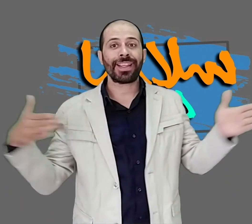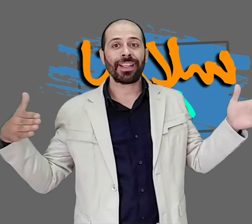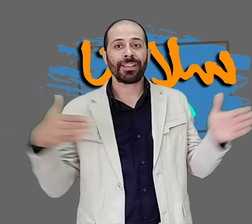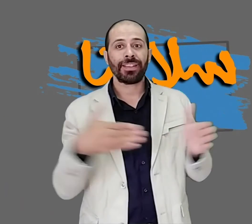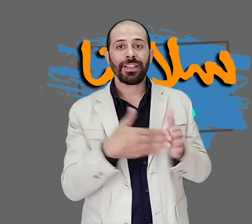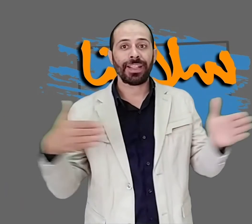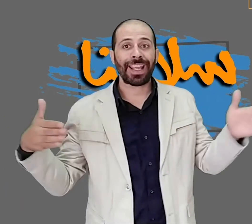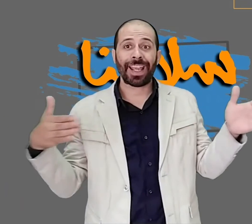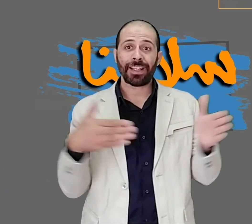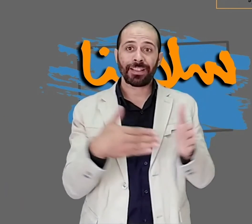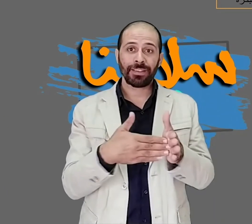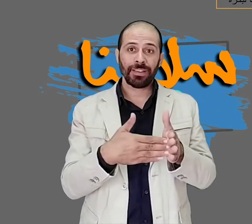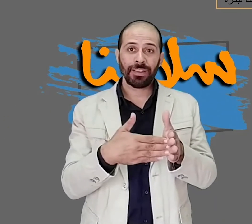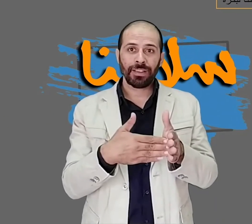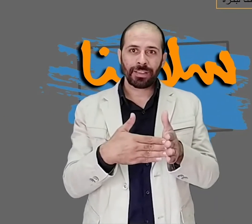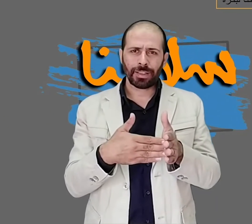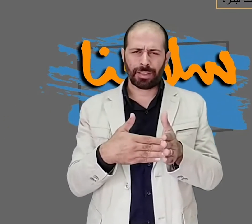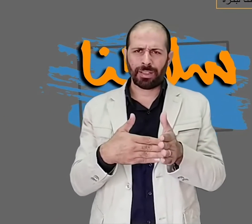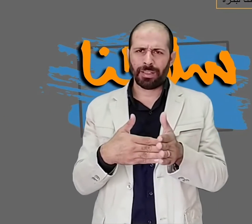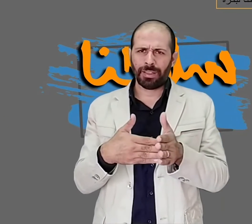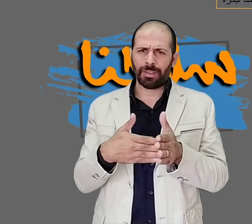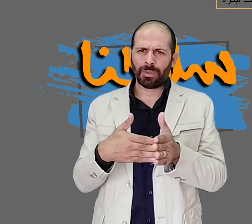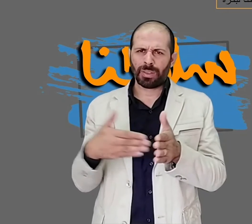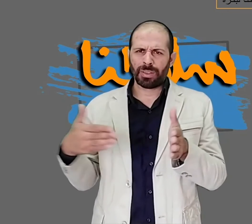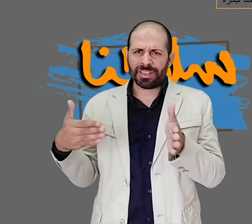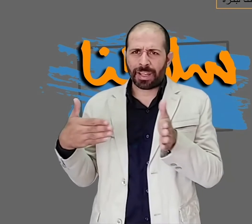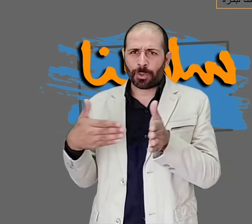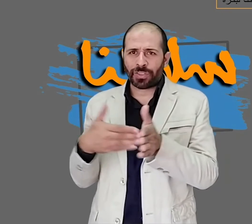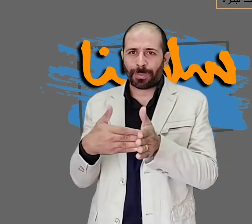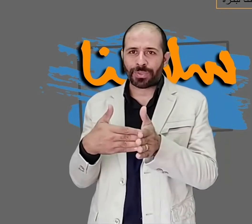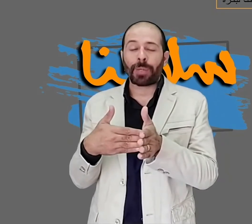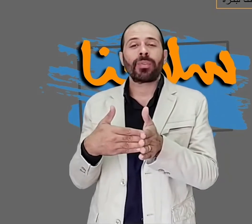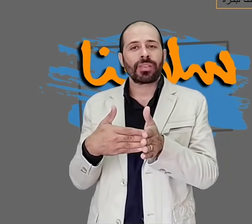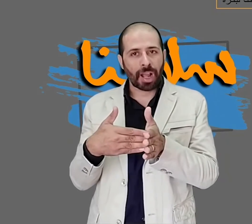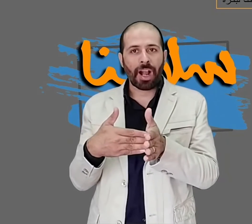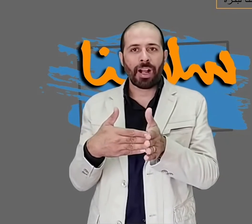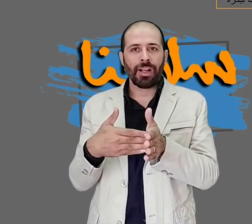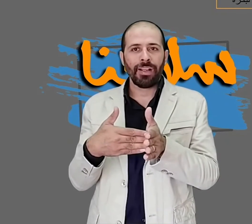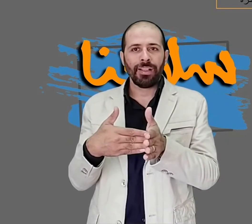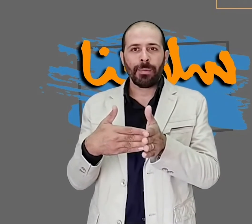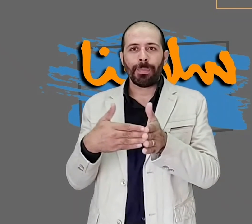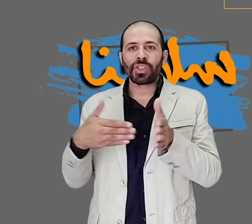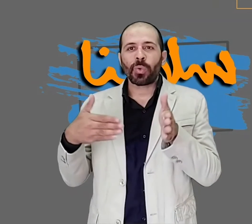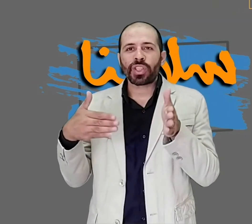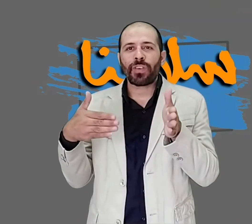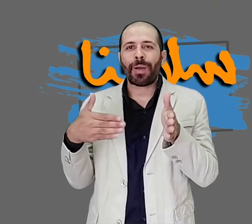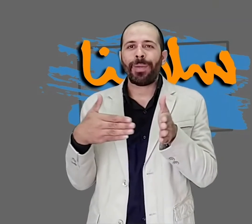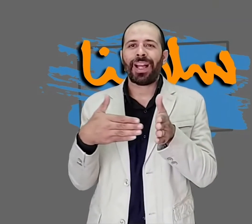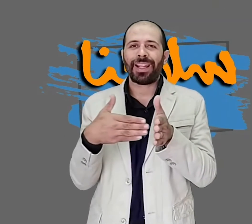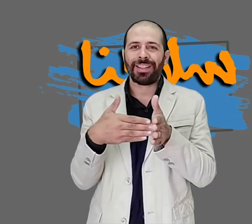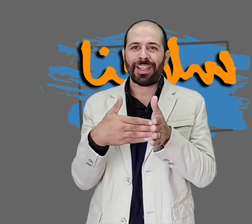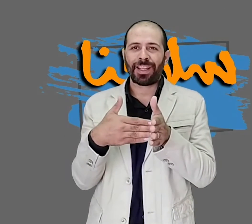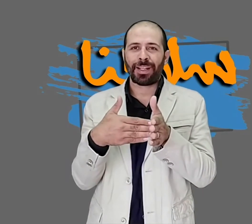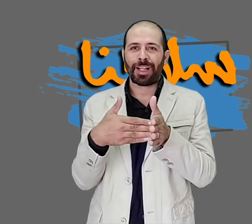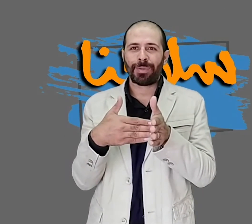زين النهاية. الله، دي زي وظيفة بالظبط، صح؟ بس وظيفة بعملها على البداية كده حاجة